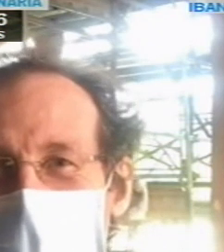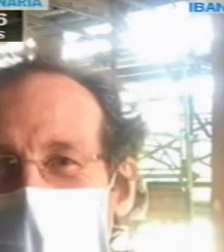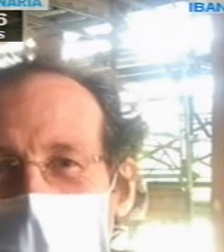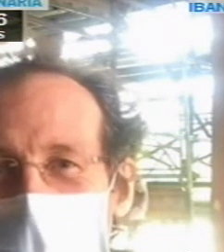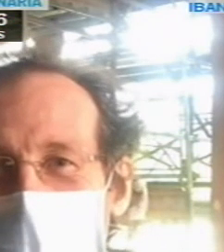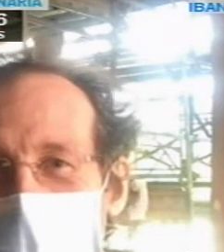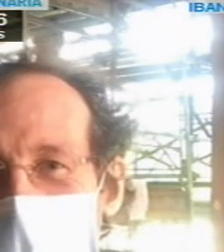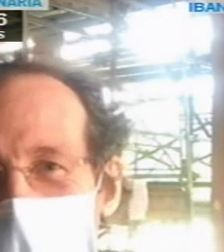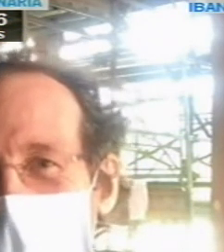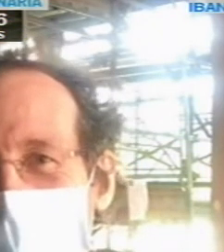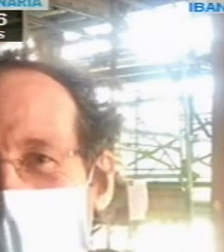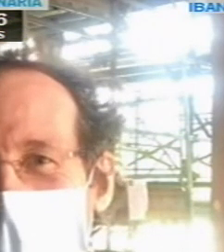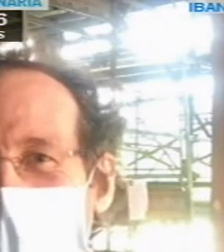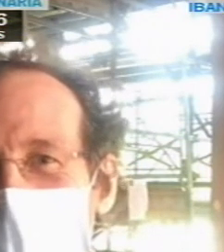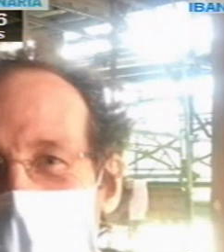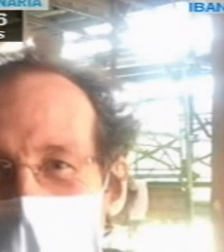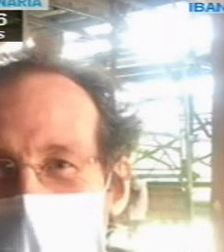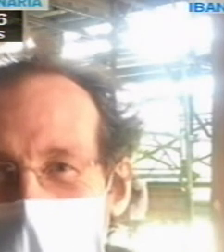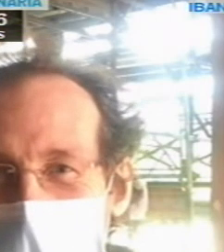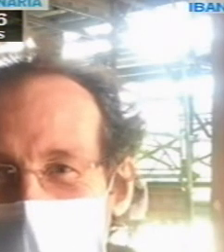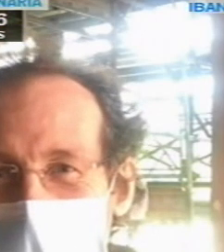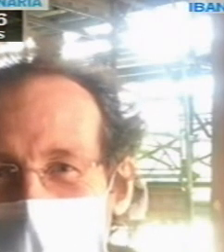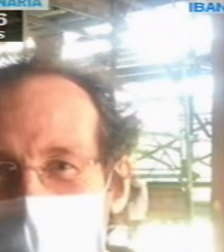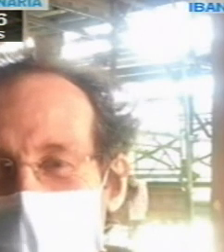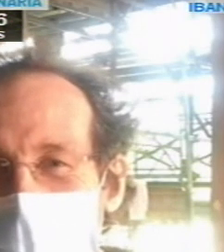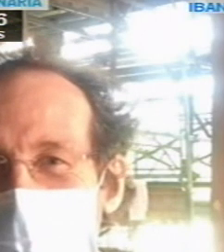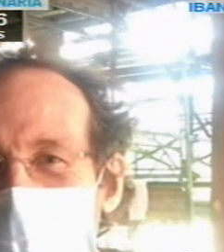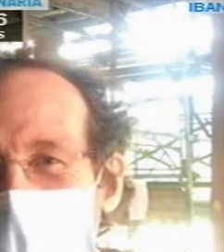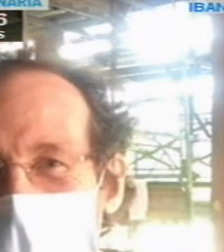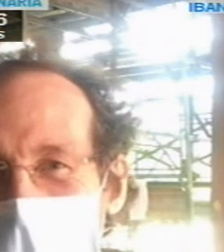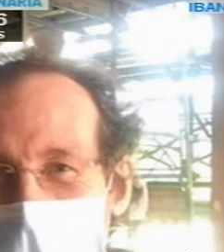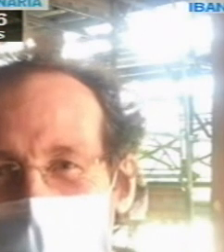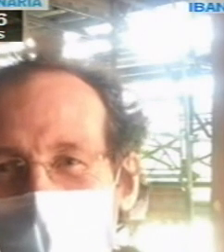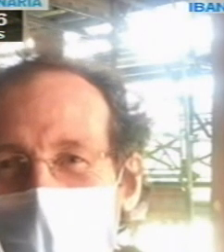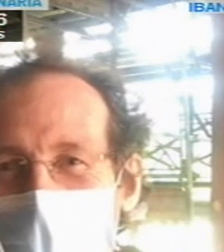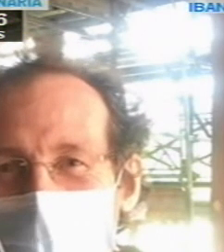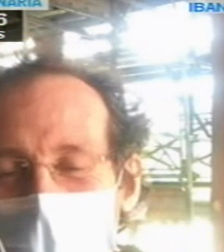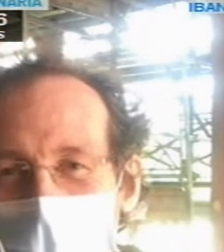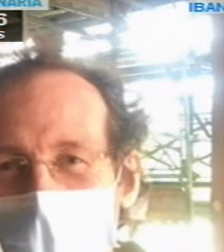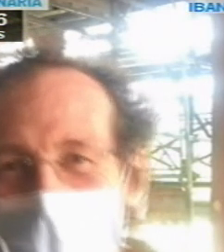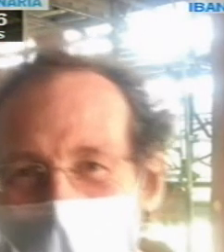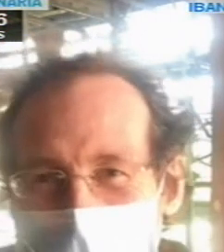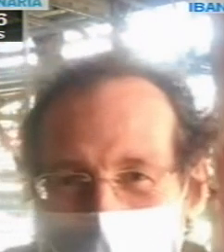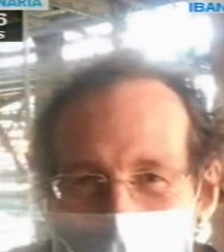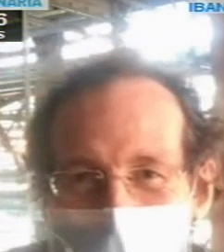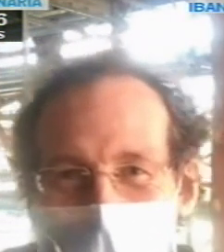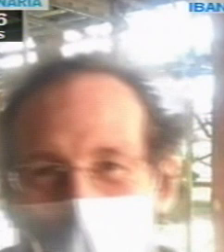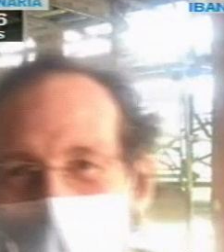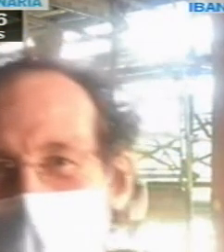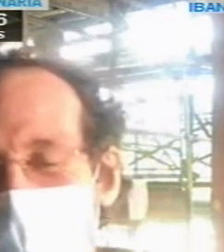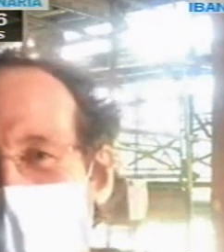io non sono un tecnico, quindi se quello che sceglieranno i tecnici sarà giusto ed è doveroso anche